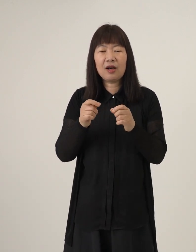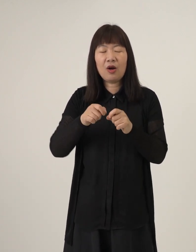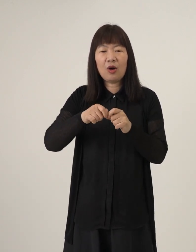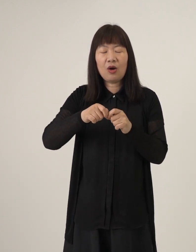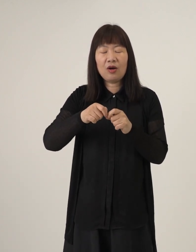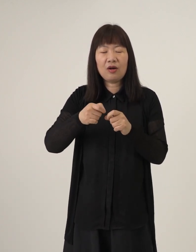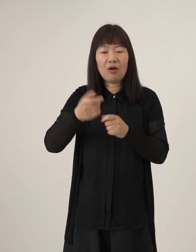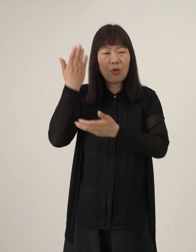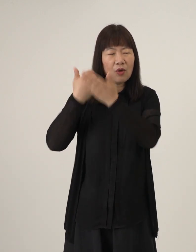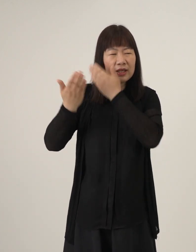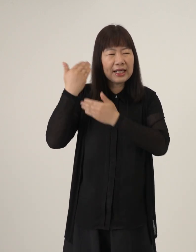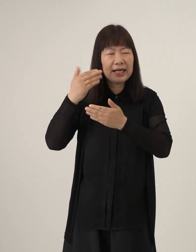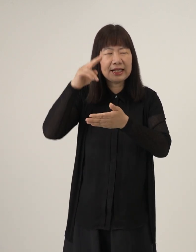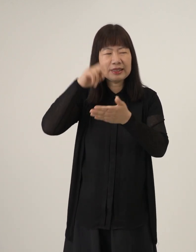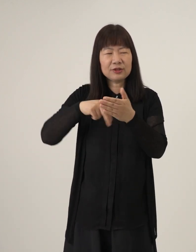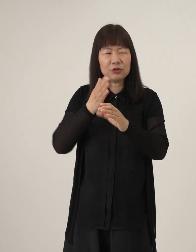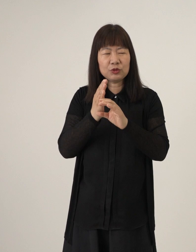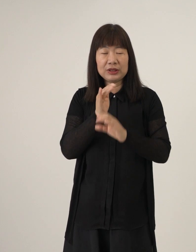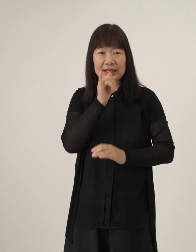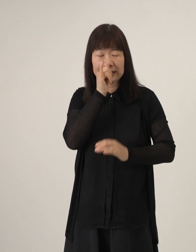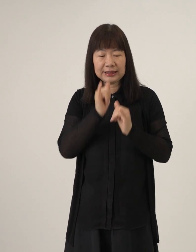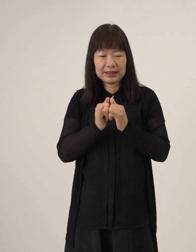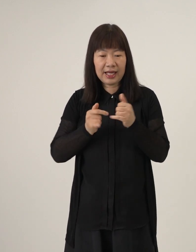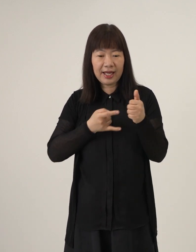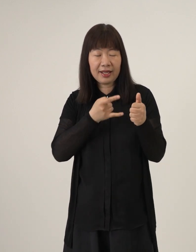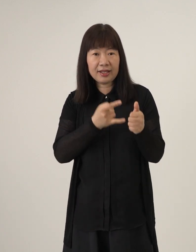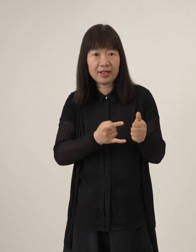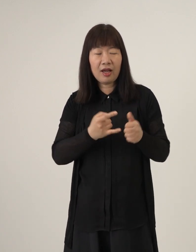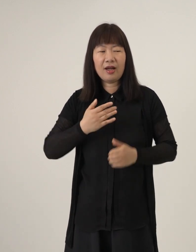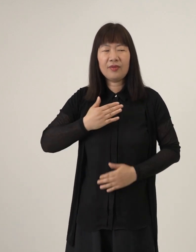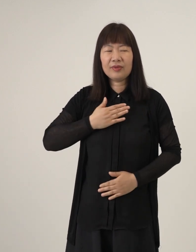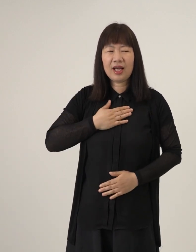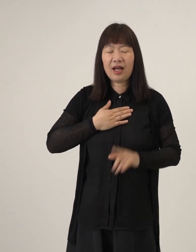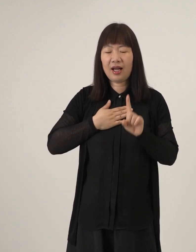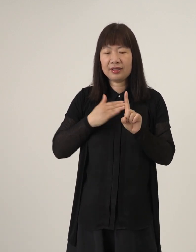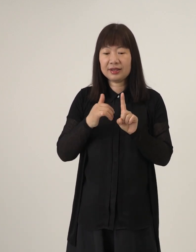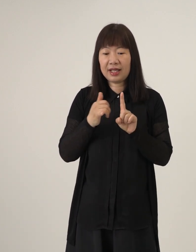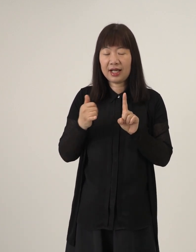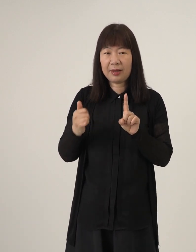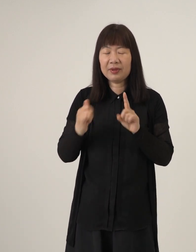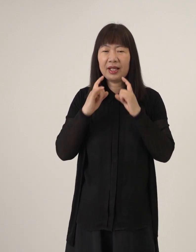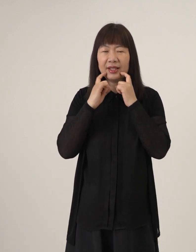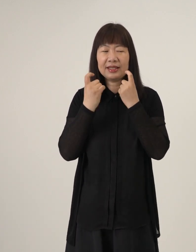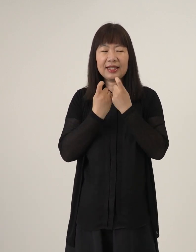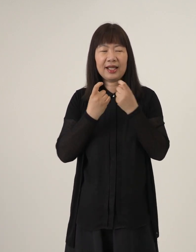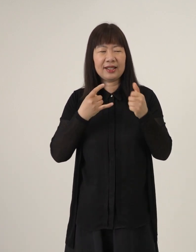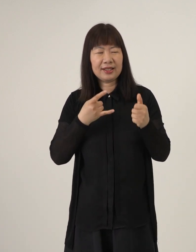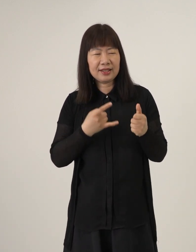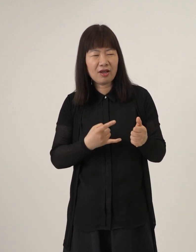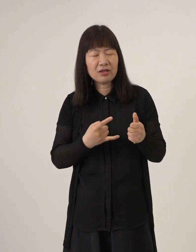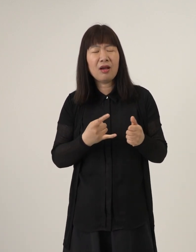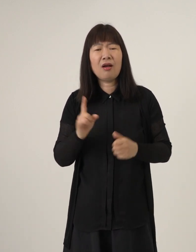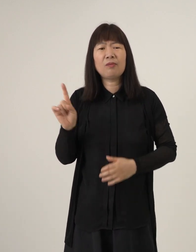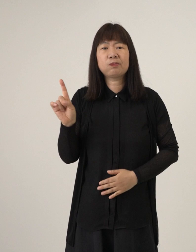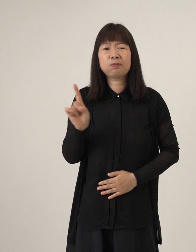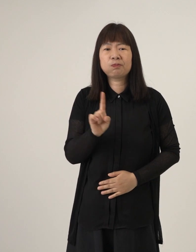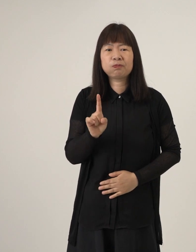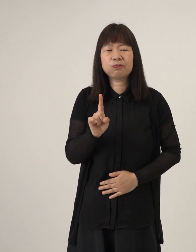후에 읽고 있는 이 독자에게, 나 한 사람이라는 개인에게 도대체